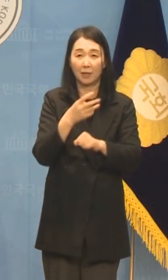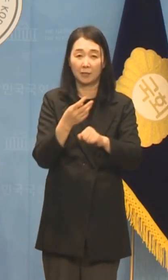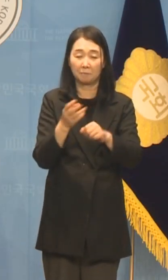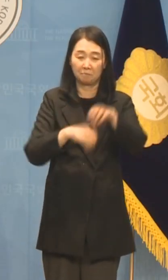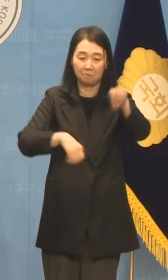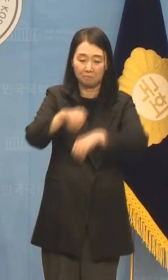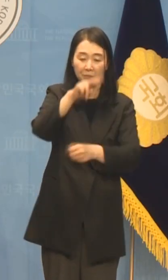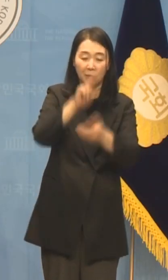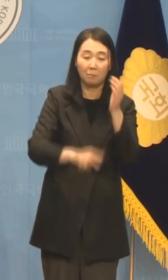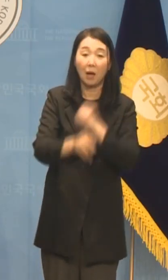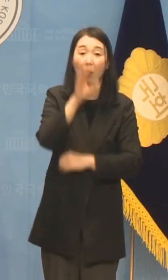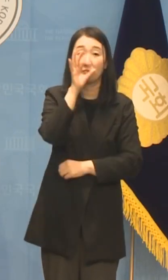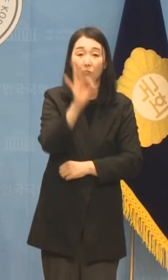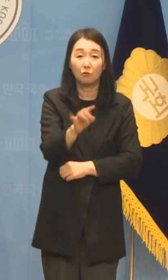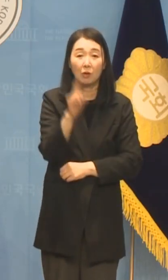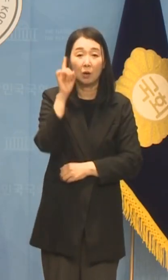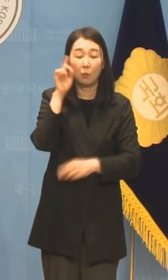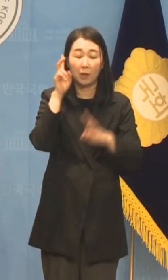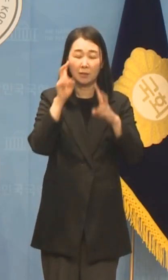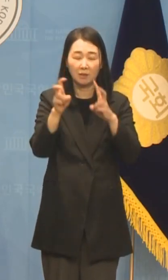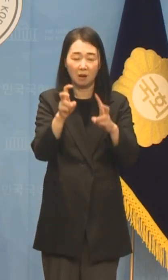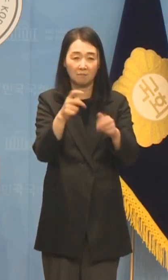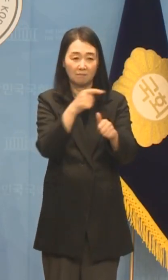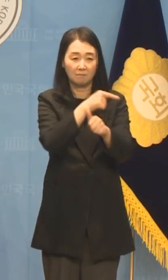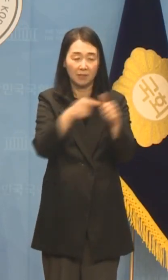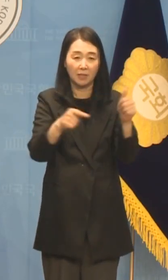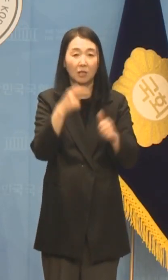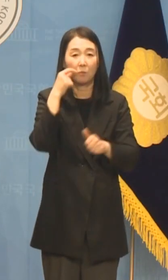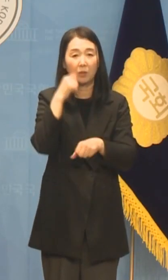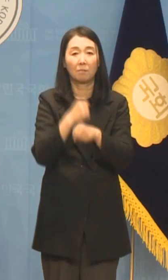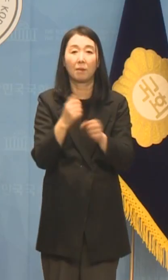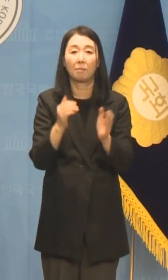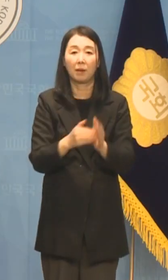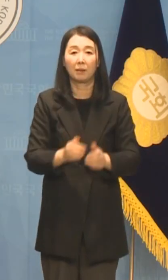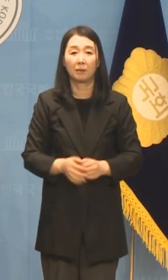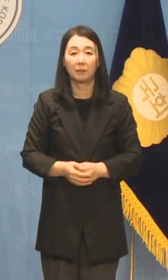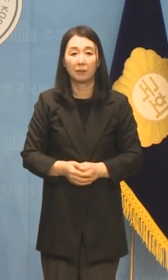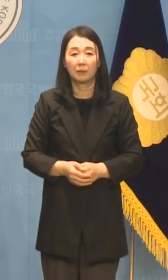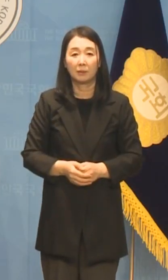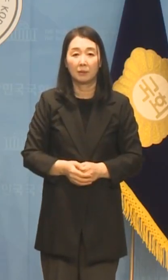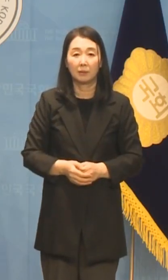없도록 해 무분별한 기업 사냥을 못하게 하겠습니다.